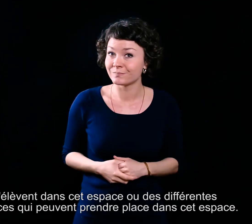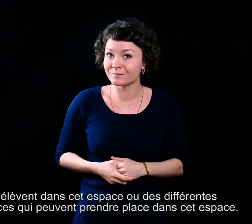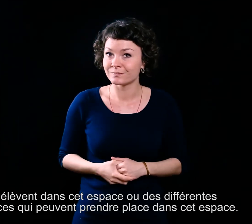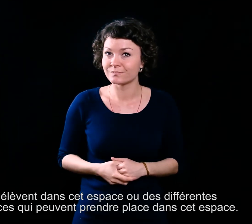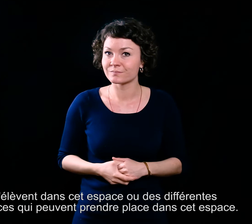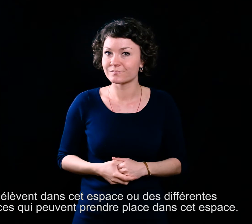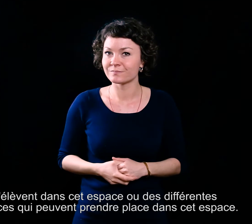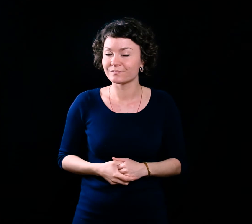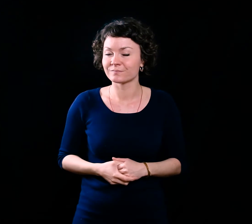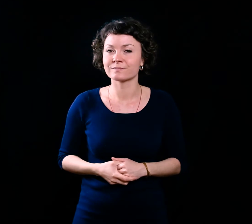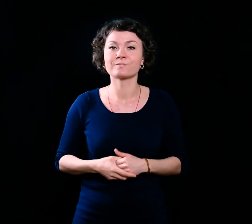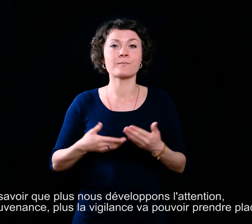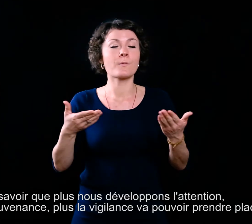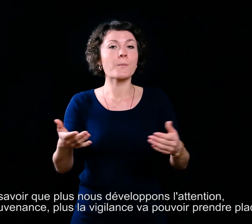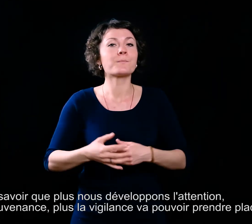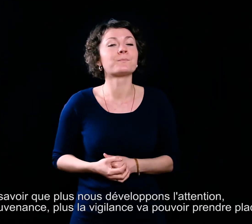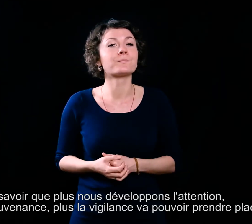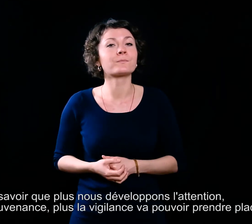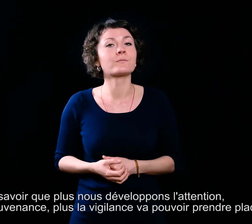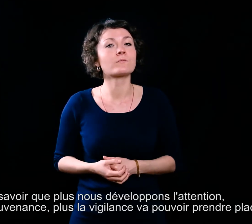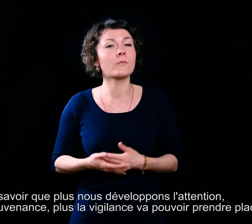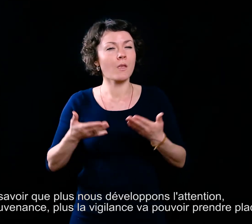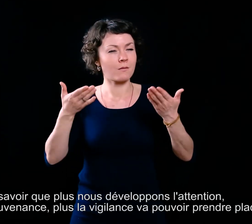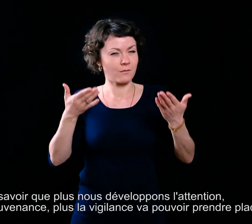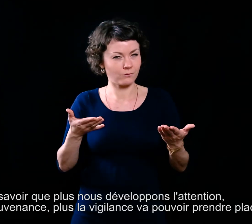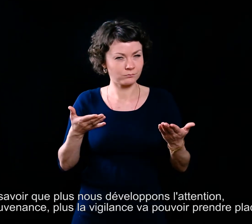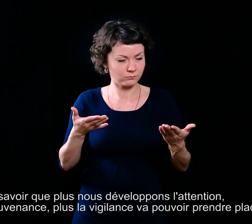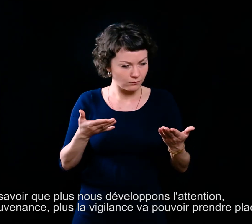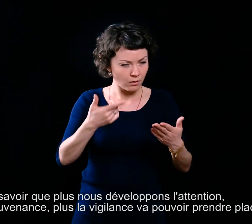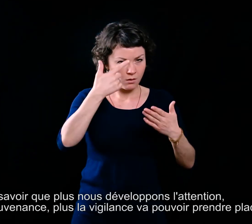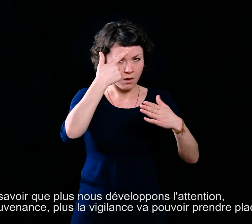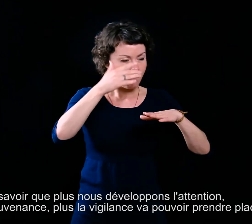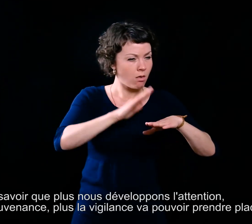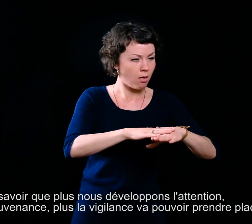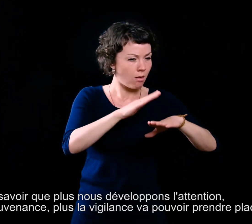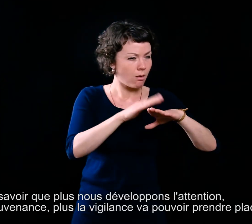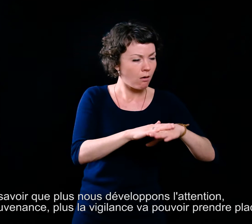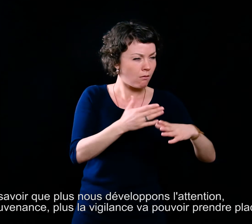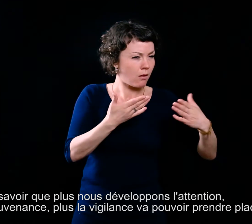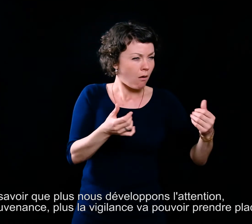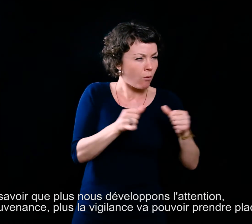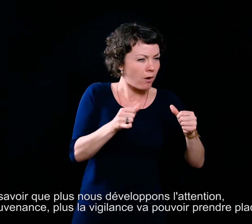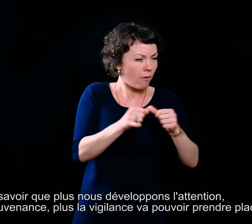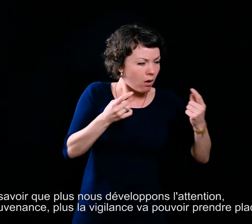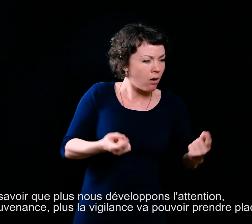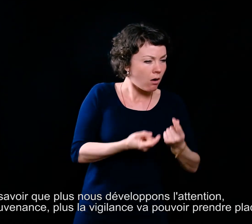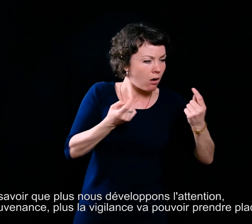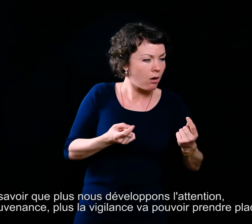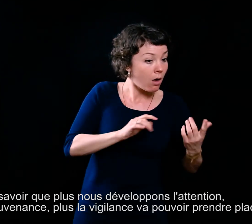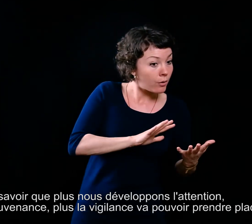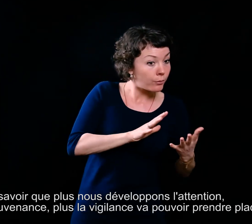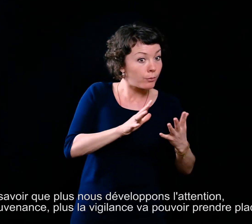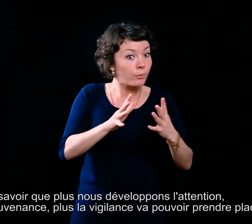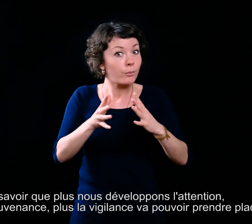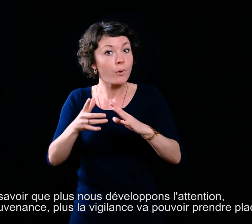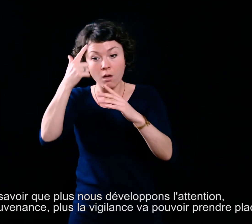cet espace. Il faut savoir que plus nous développons l'attention, le rappel, la souvenance, plus la